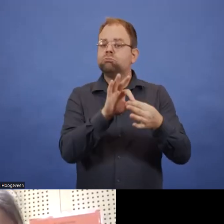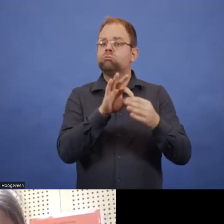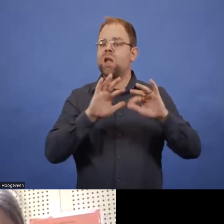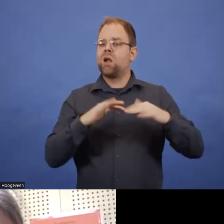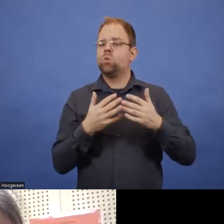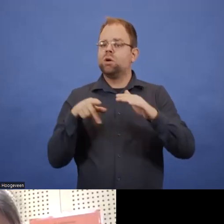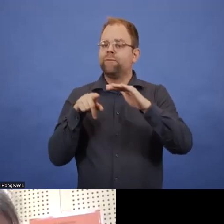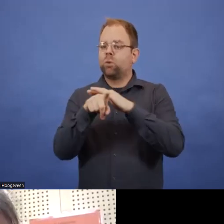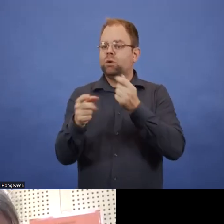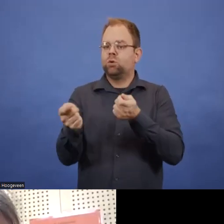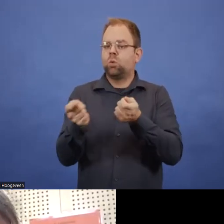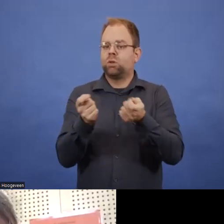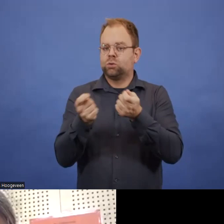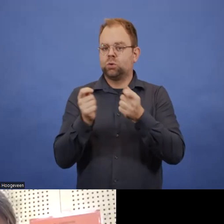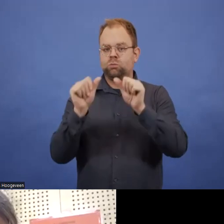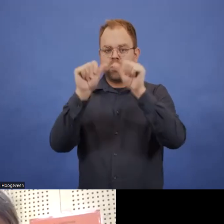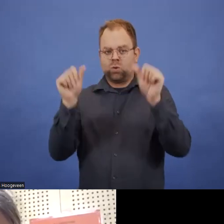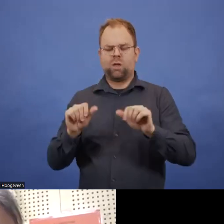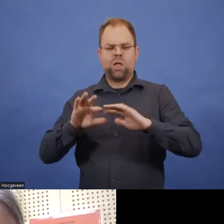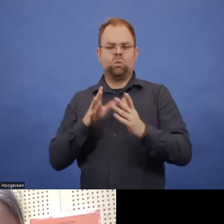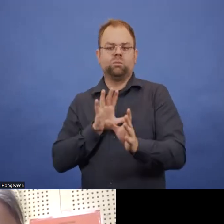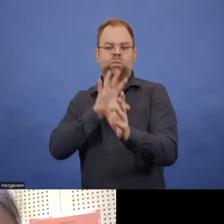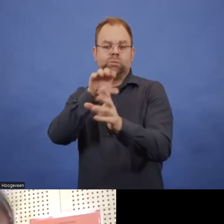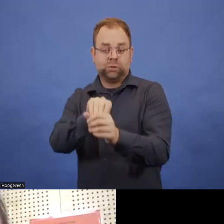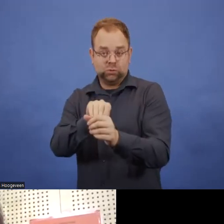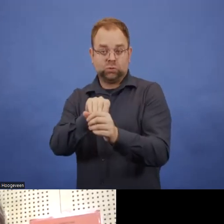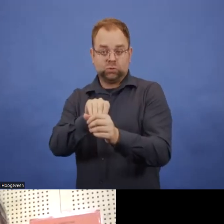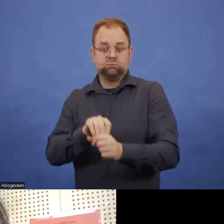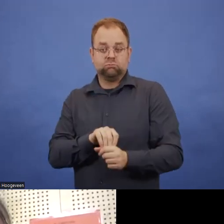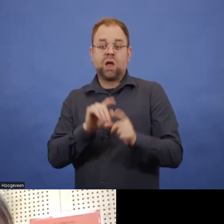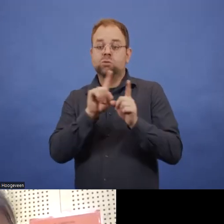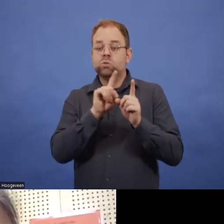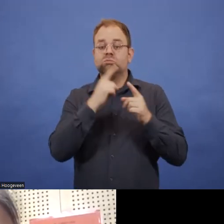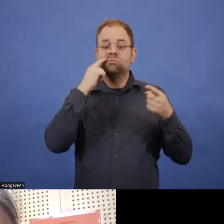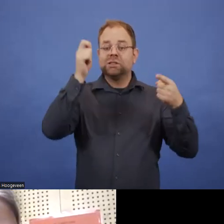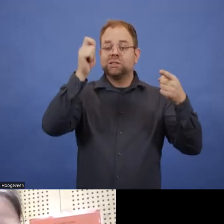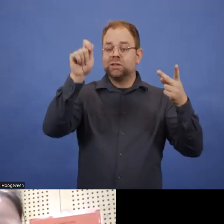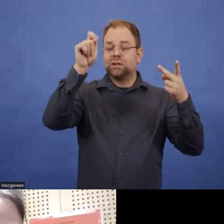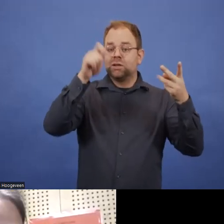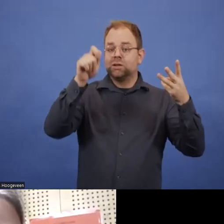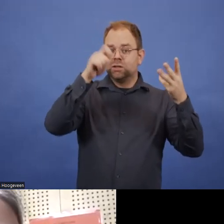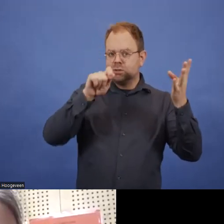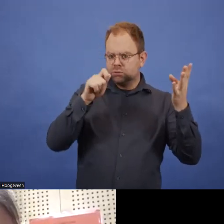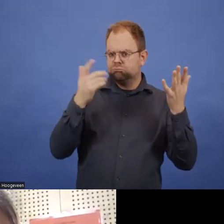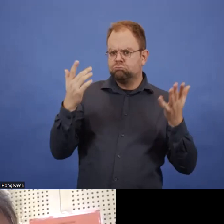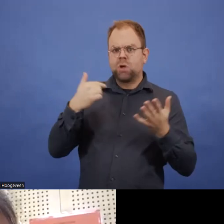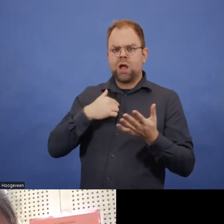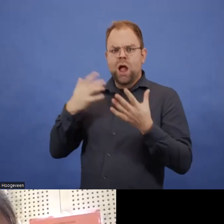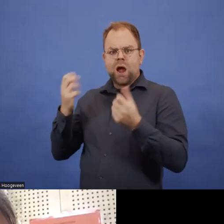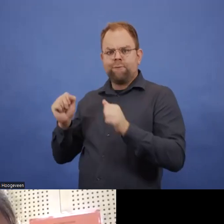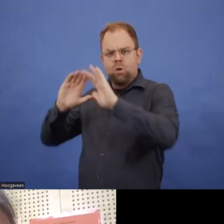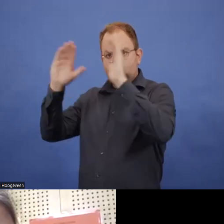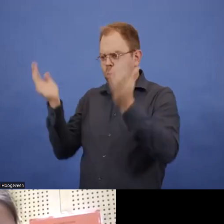cuando organizamos los eventos de grupo, que estamos tomando en cuenta años, consideraciones de